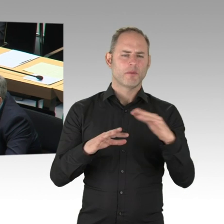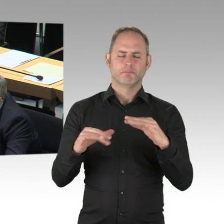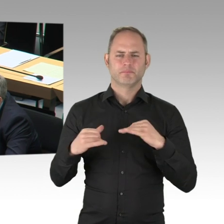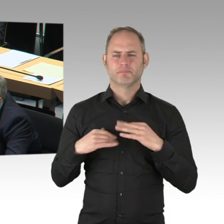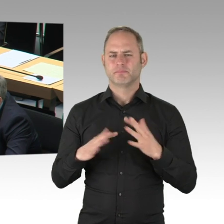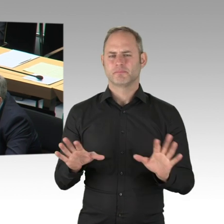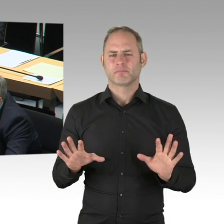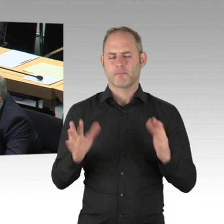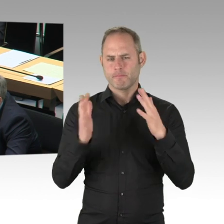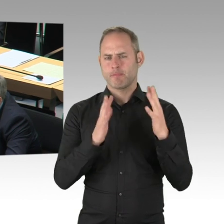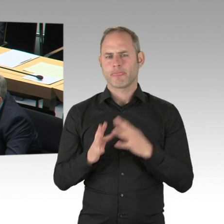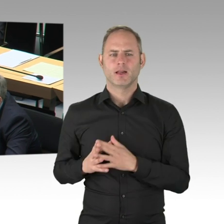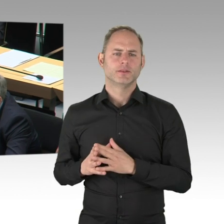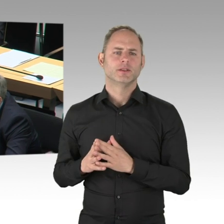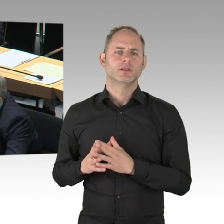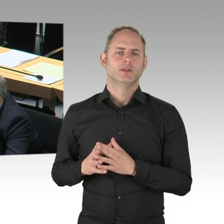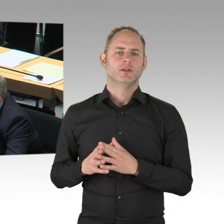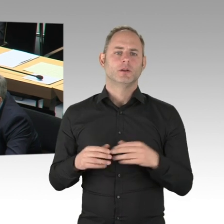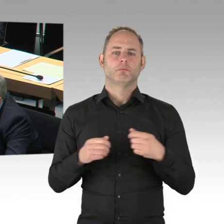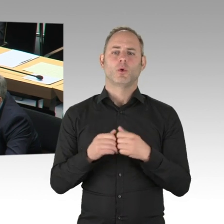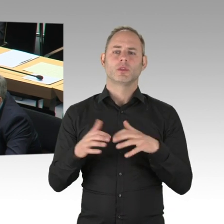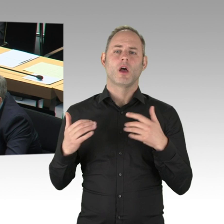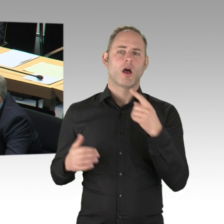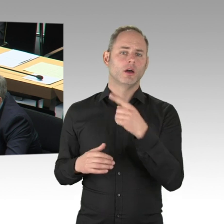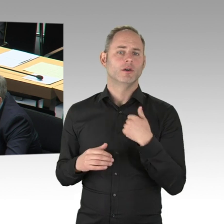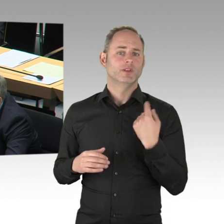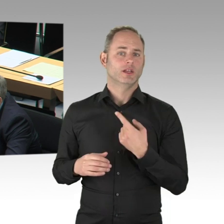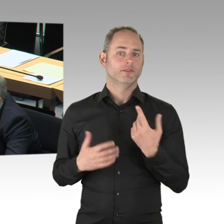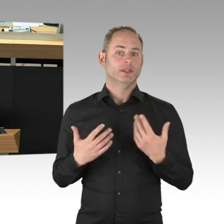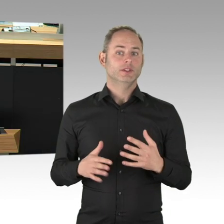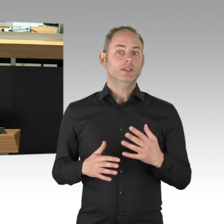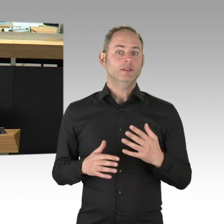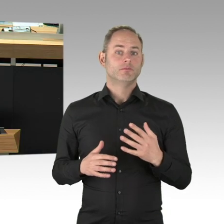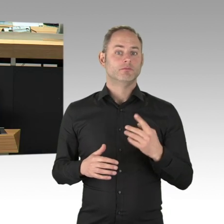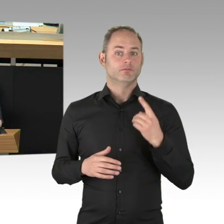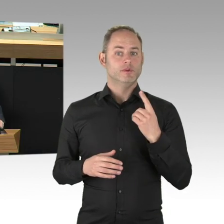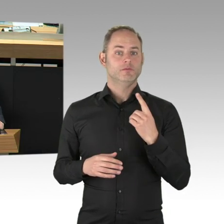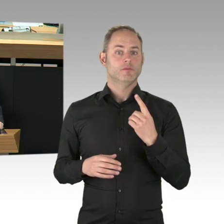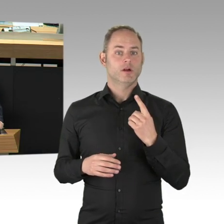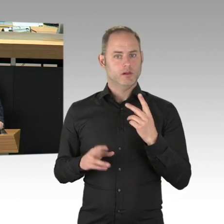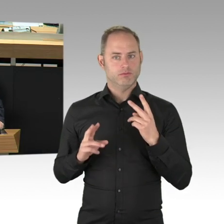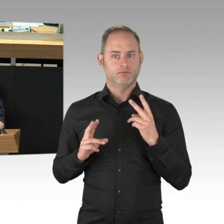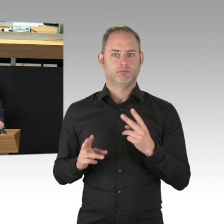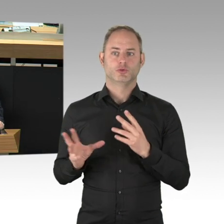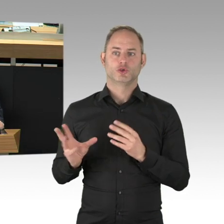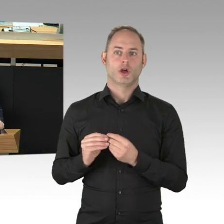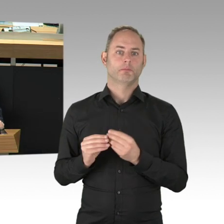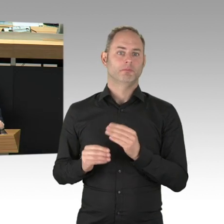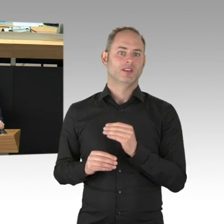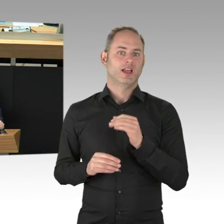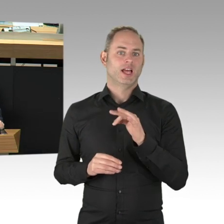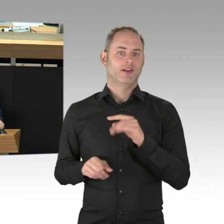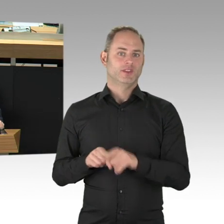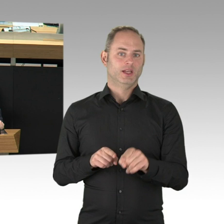Unterstützung Israels bei Abstimmungen im Rahmen der Vereinten Nationen gestimmt hatten. Wir stellen uns klar gegen die Vielzahl